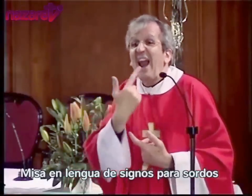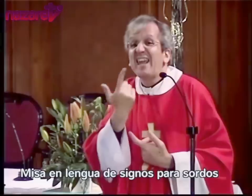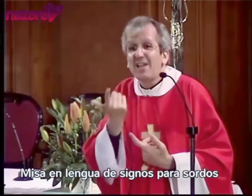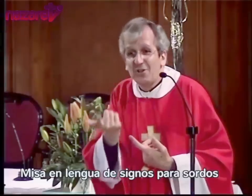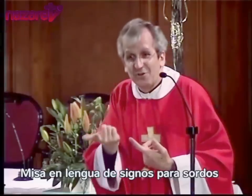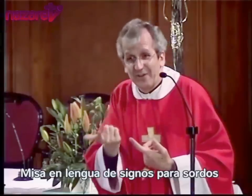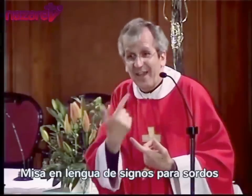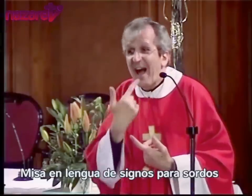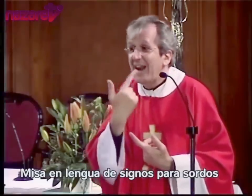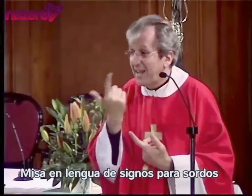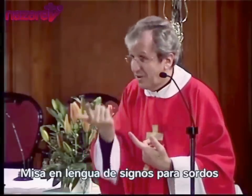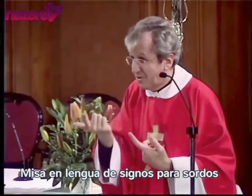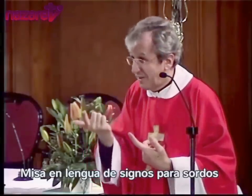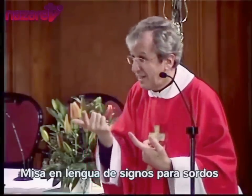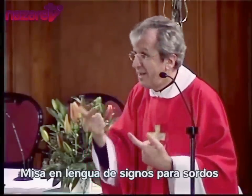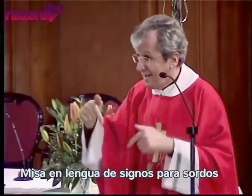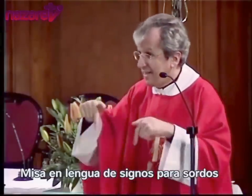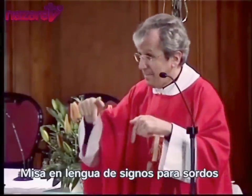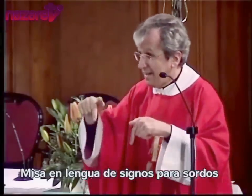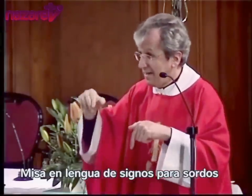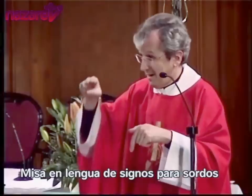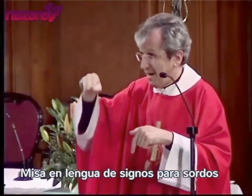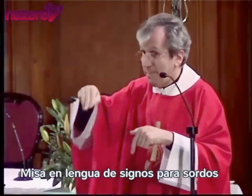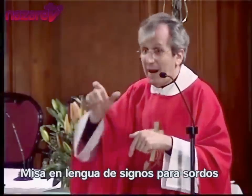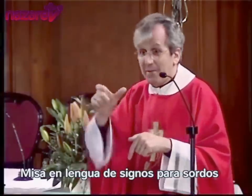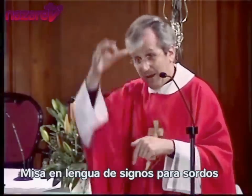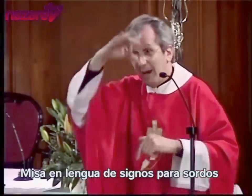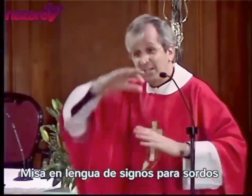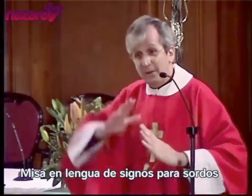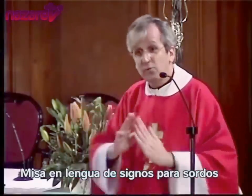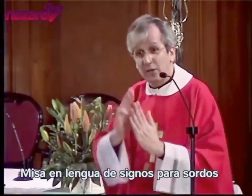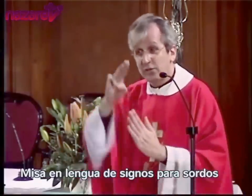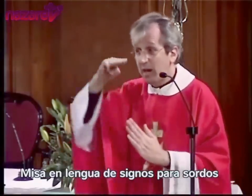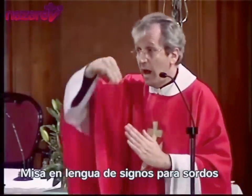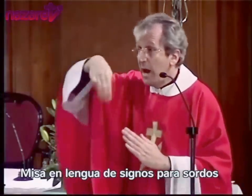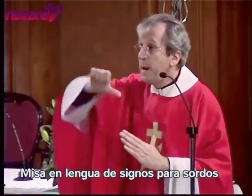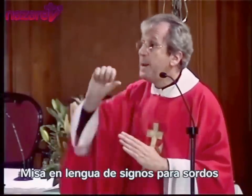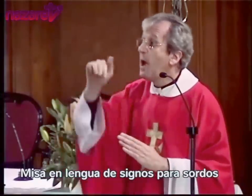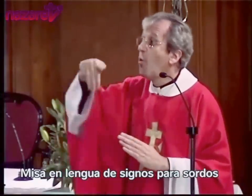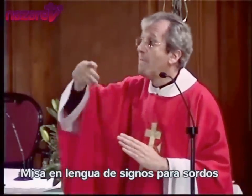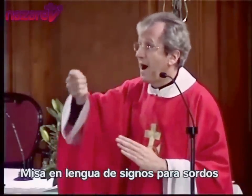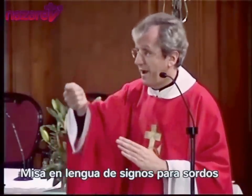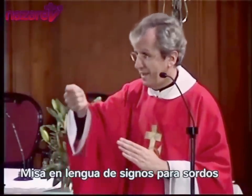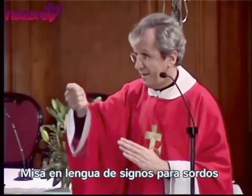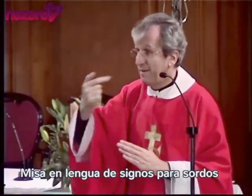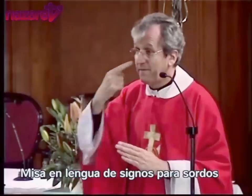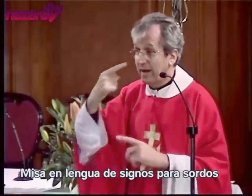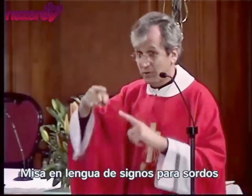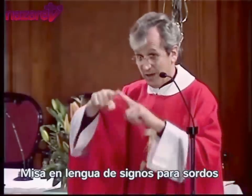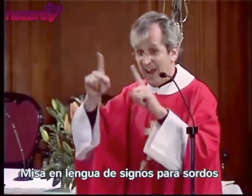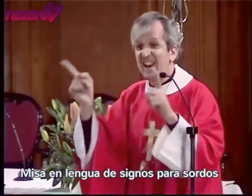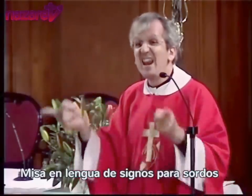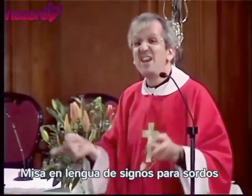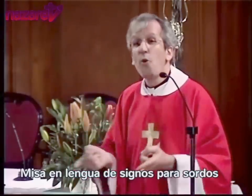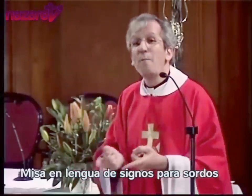aire, aliento, ¿eh? Aliento, ¿eh? También la palabra, el Espíritu Santo, es el neuma, ¿eh?